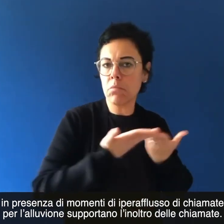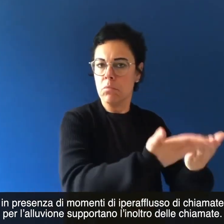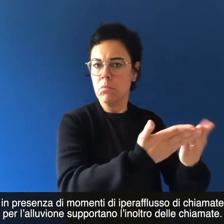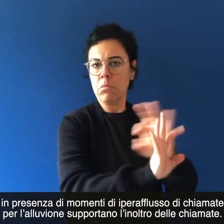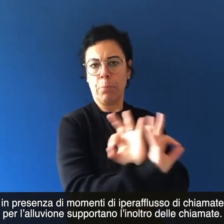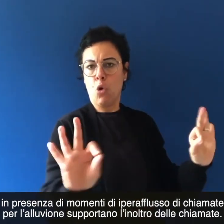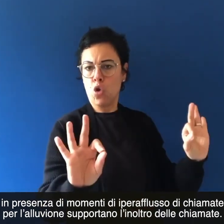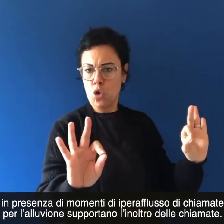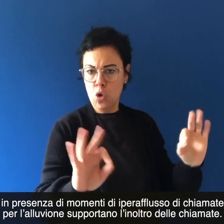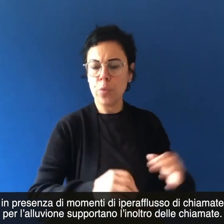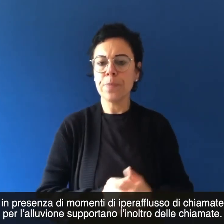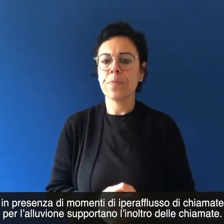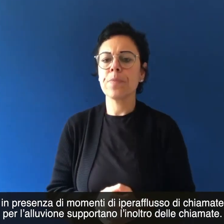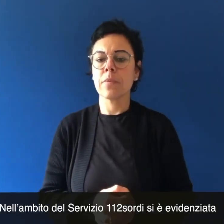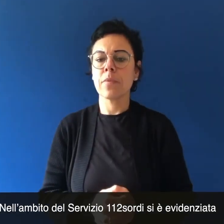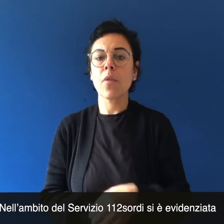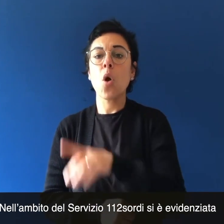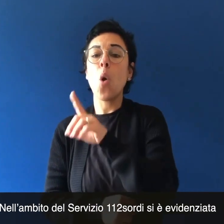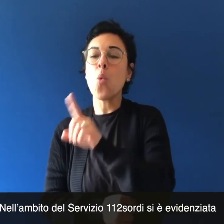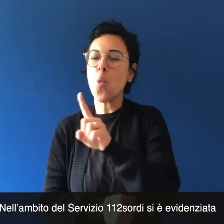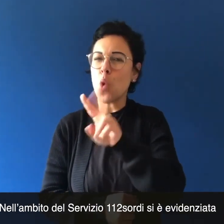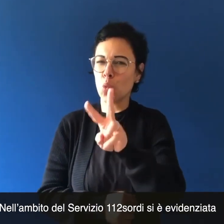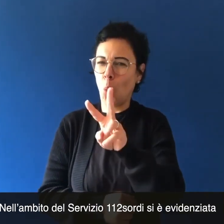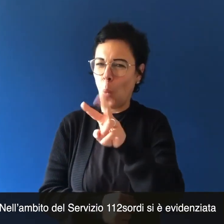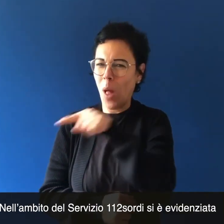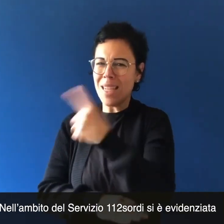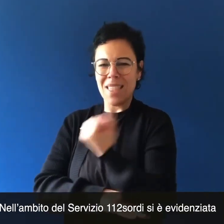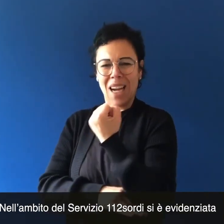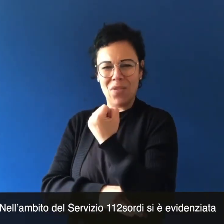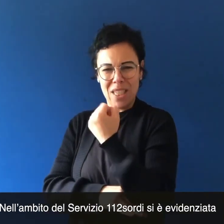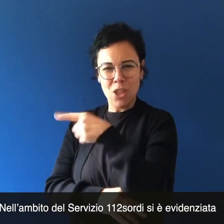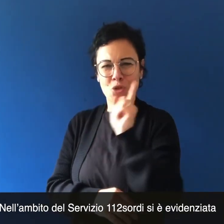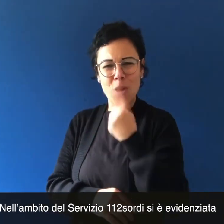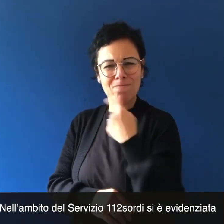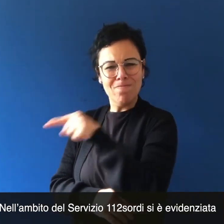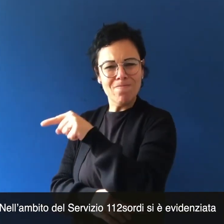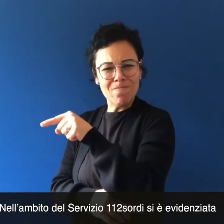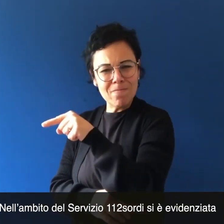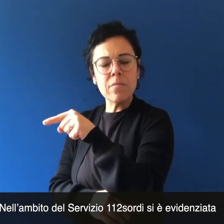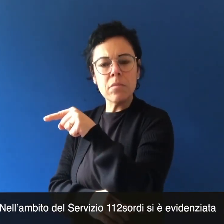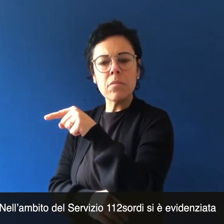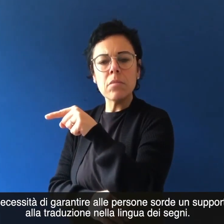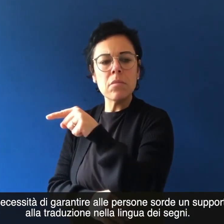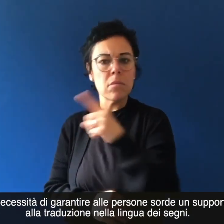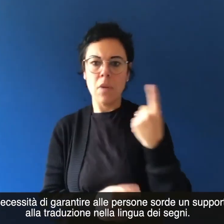chiamate. Nell'ambito del servizio 112 sordi si è evidenziata la